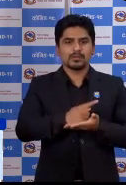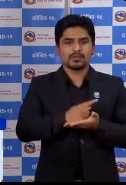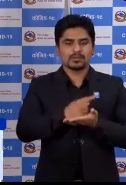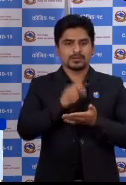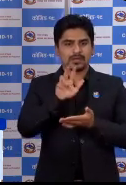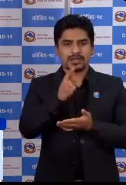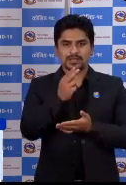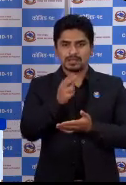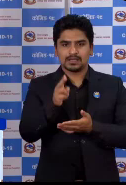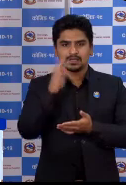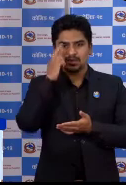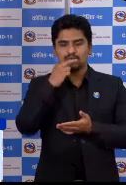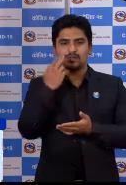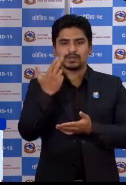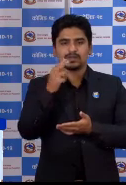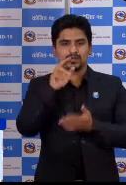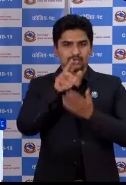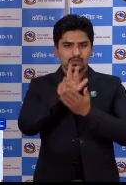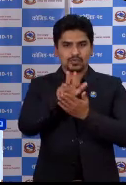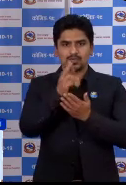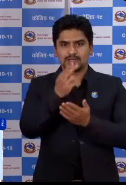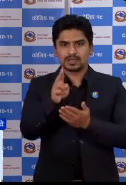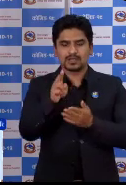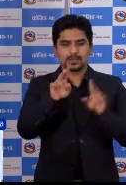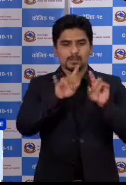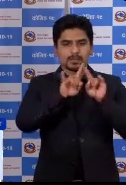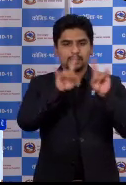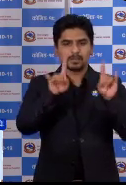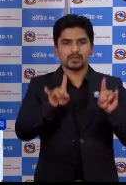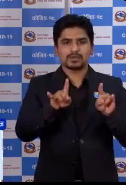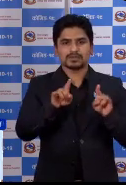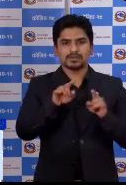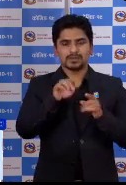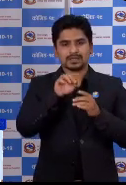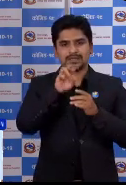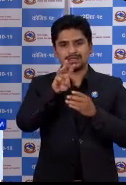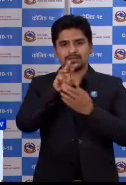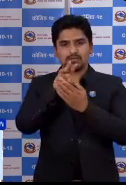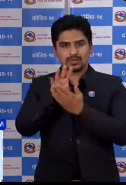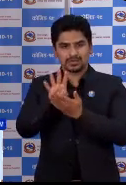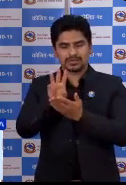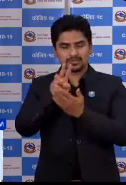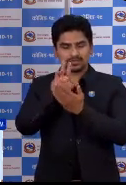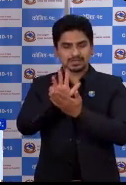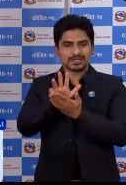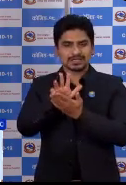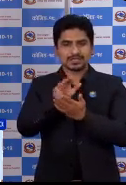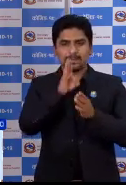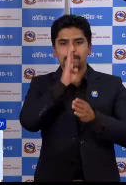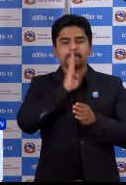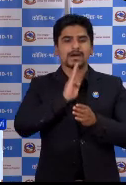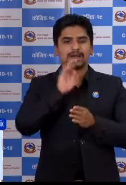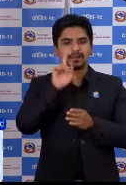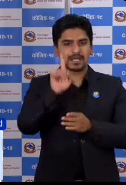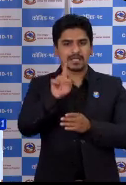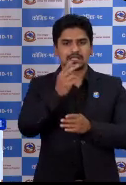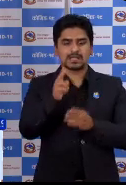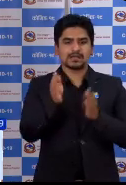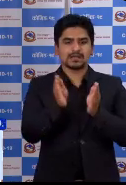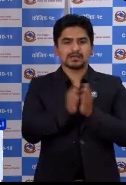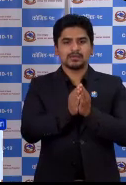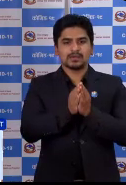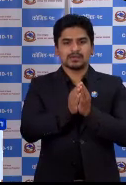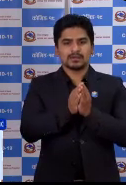वस्तुमा 8, रूपन्देहीमा 9, पर्सामा 39 र बारामा 1 गरी